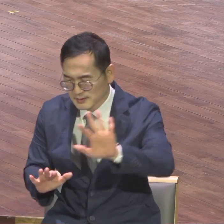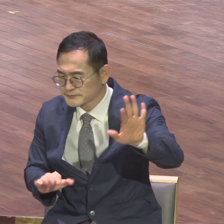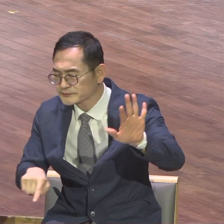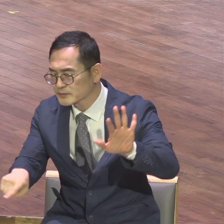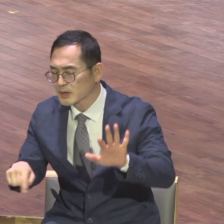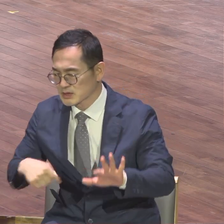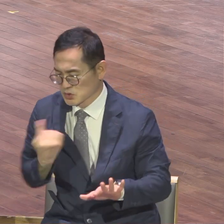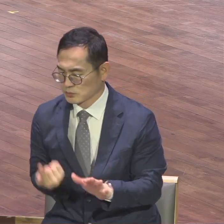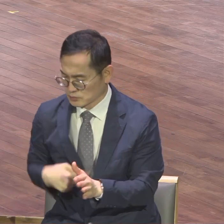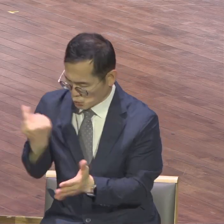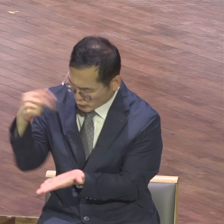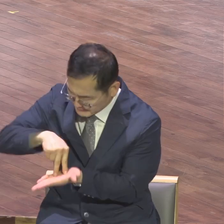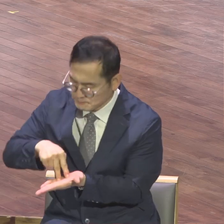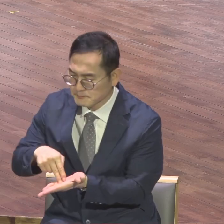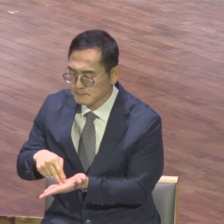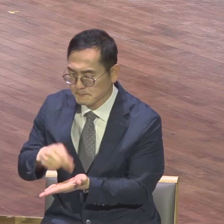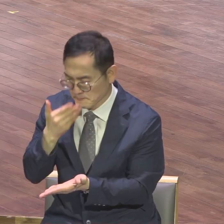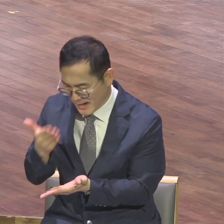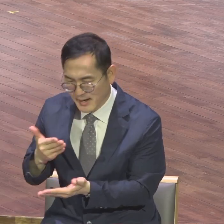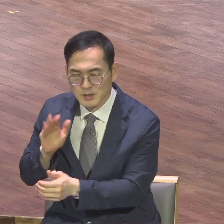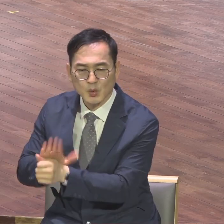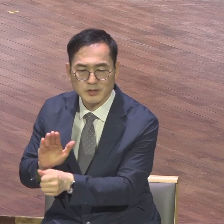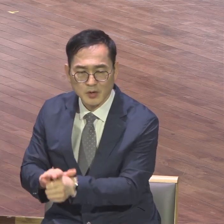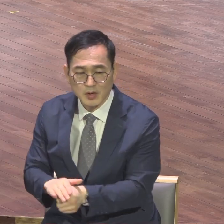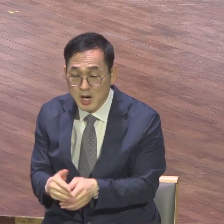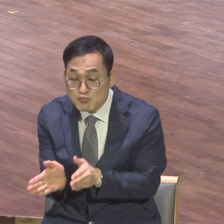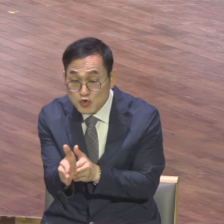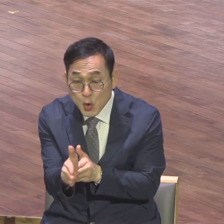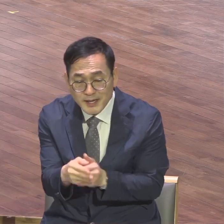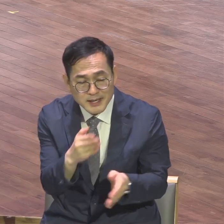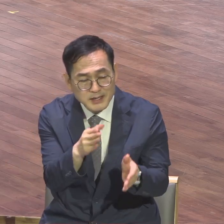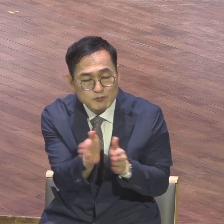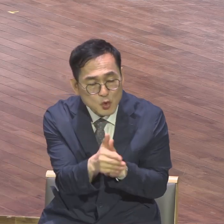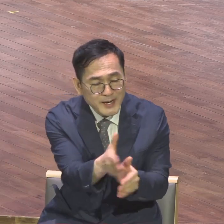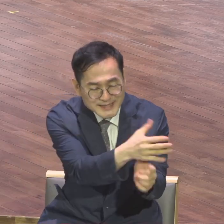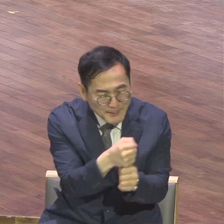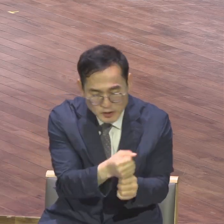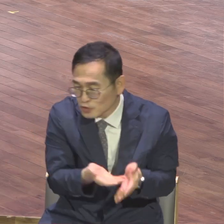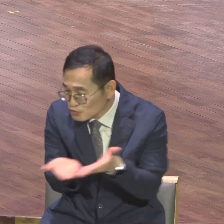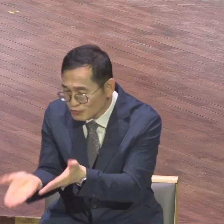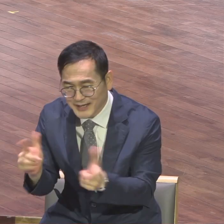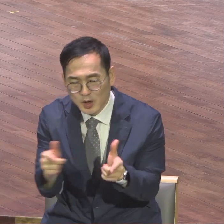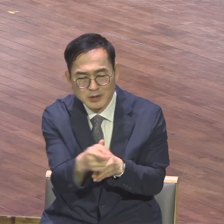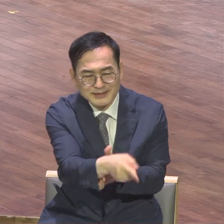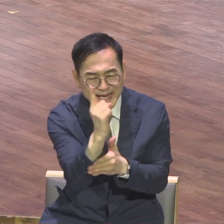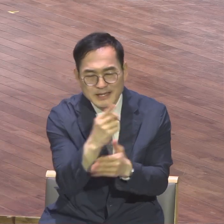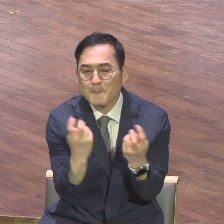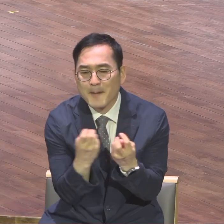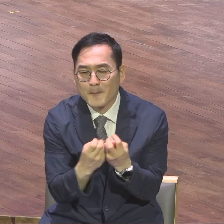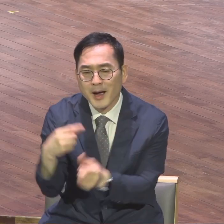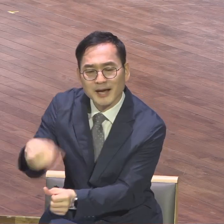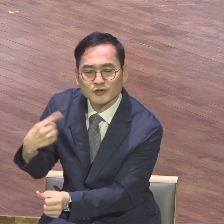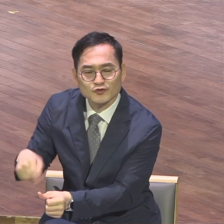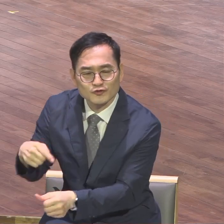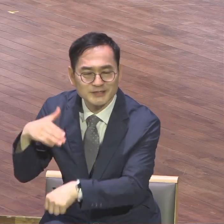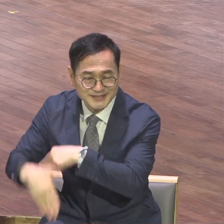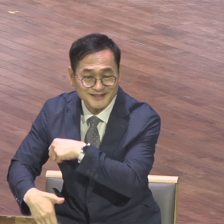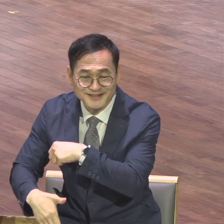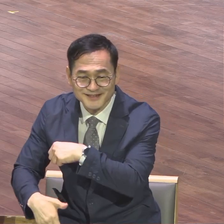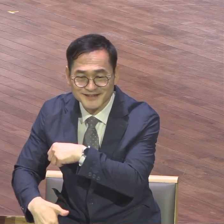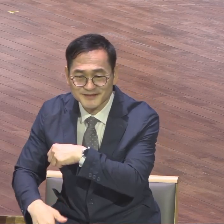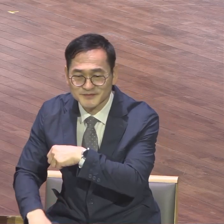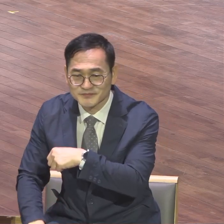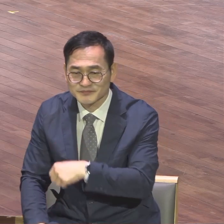하나의 가르쳐 줍니다. 다시 말하면, 물고기를 잡아주는 게 아니라 물고기 잡는 방법을 가르쳐 주는 것이 유대 교육이에요.